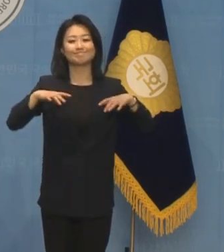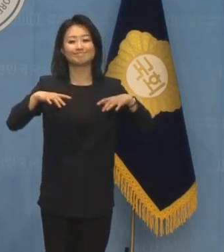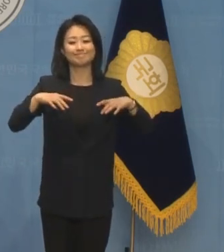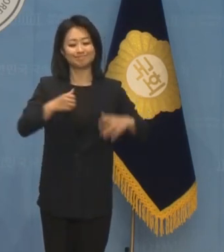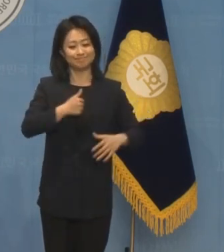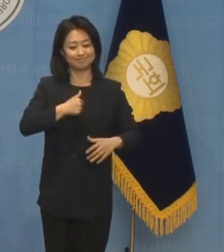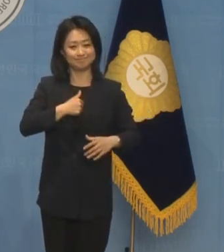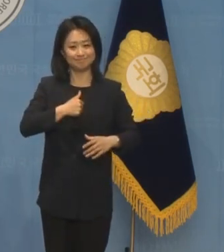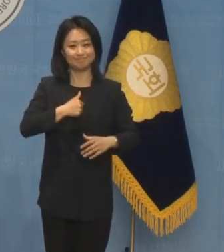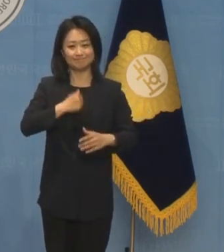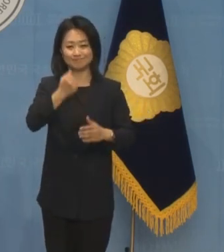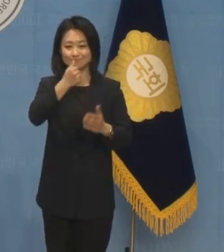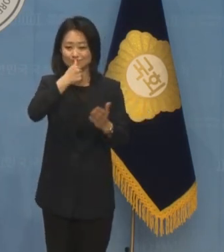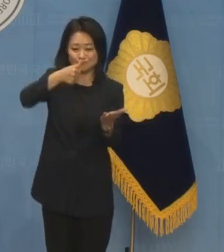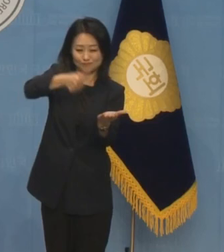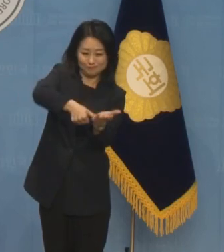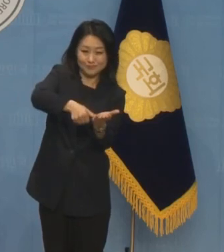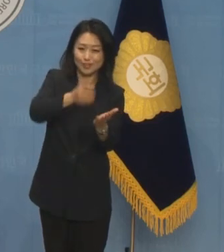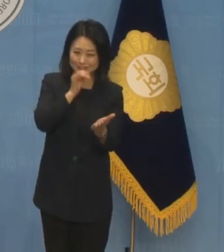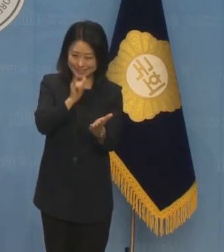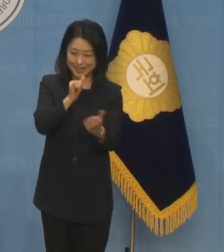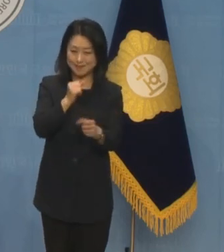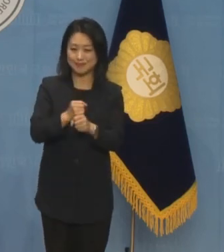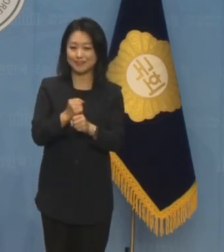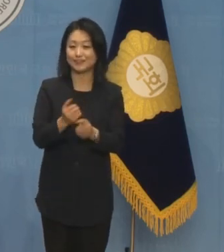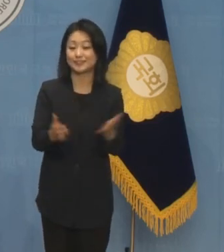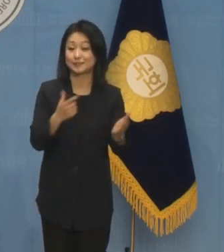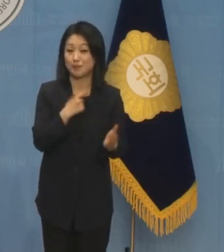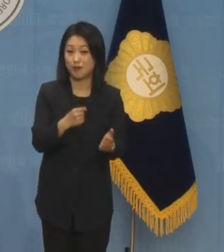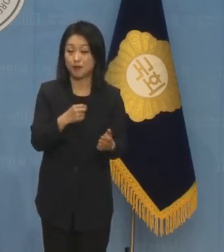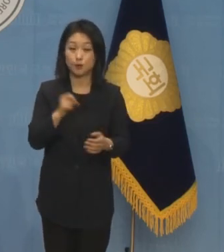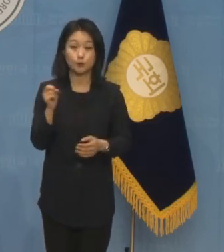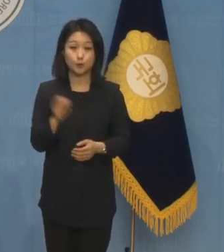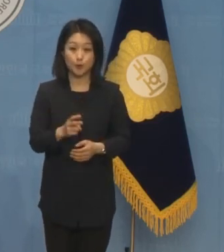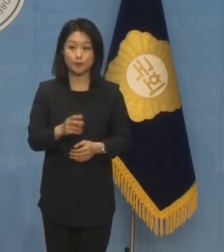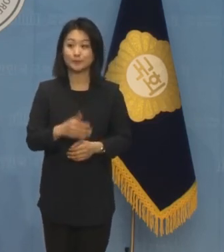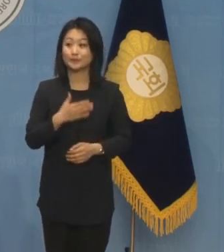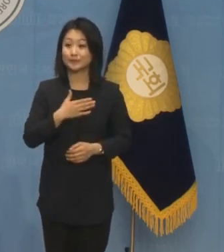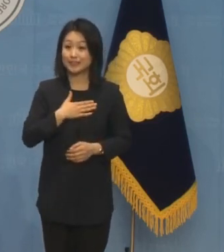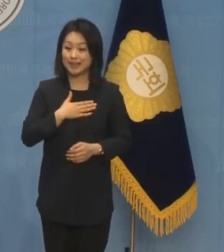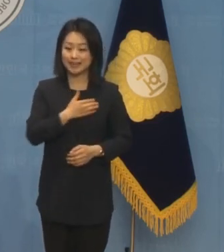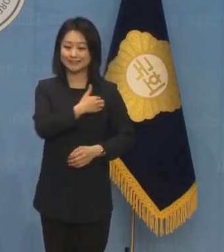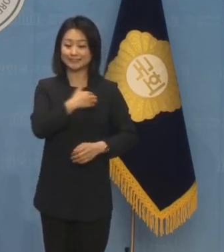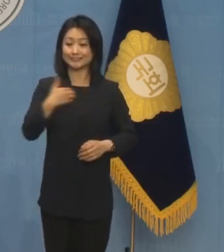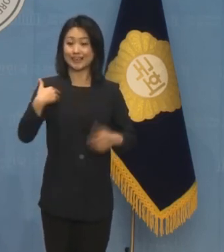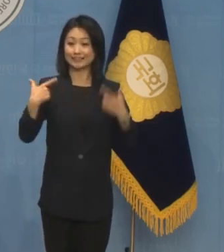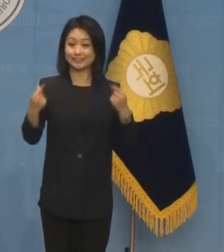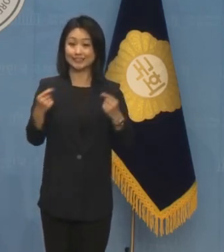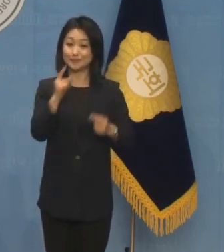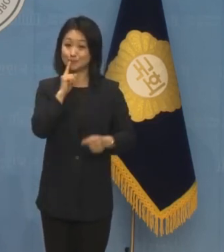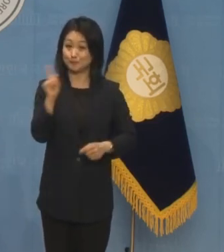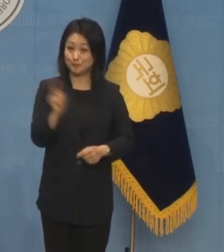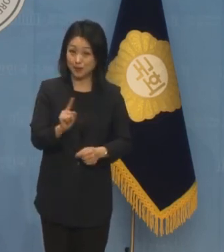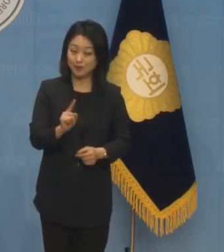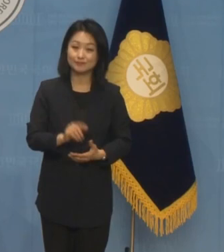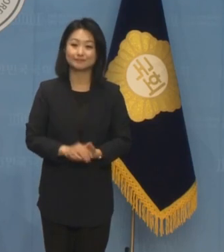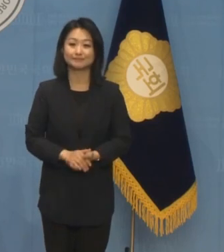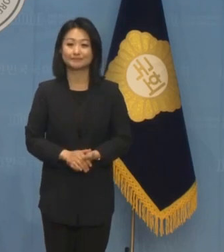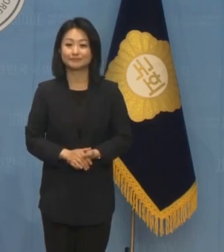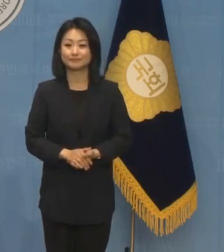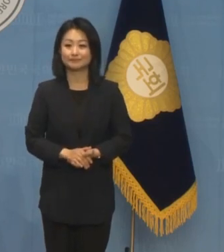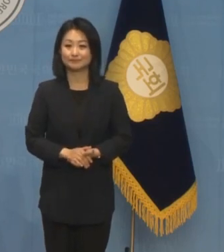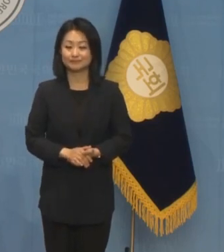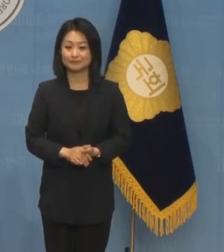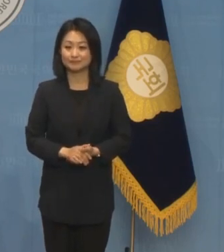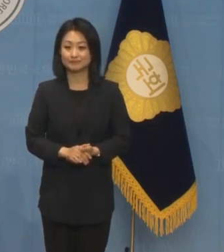자랑스럽게 찍으실 수 있도록 하겠습니다. 그리고 여기서 제가 가장 자신 있는 지점이 있습니다.